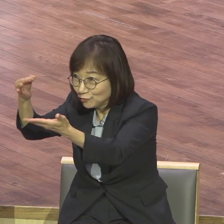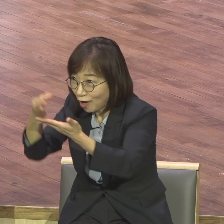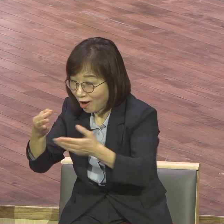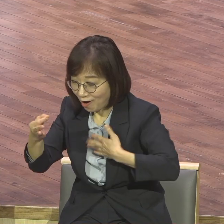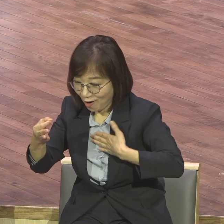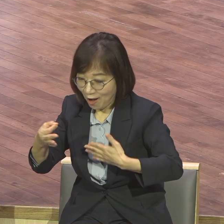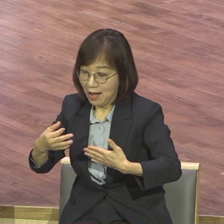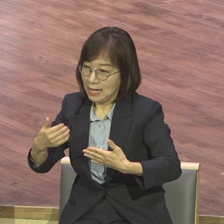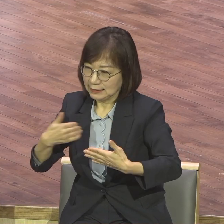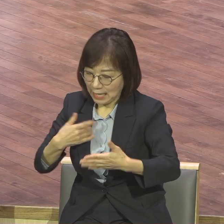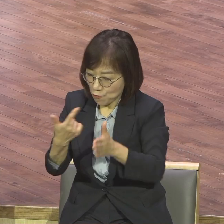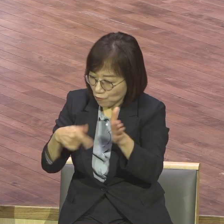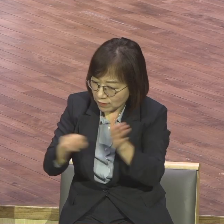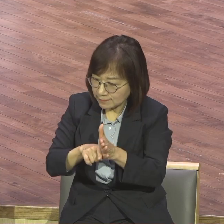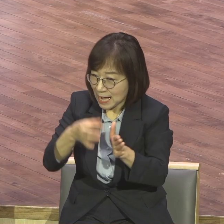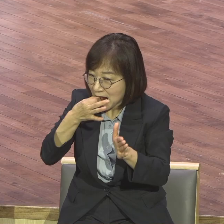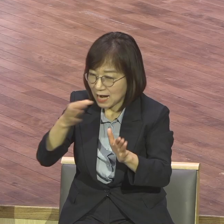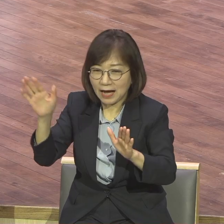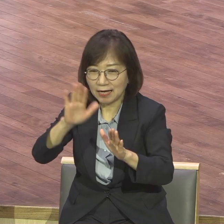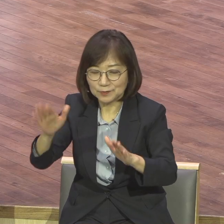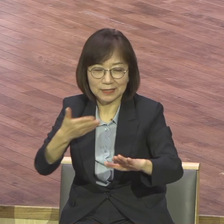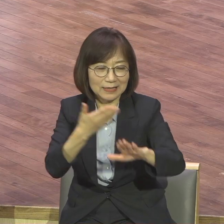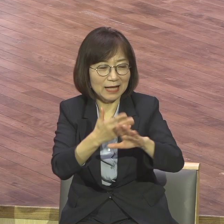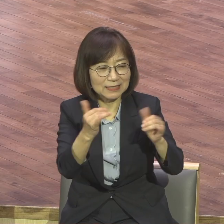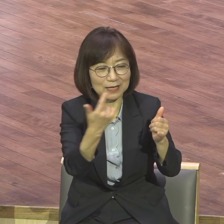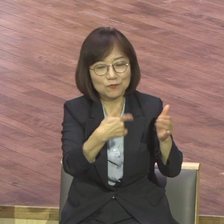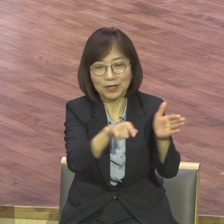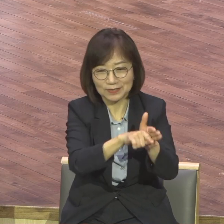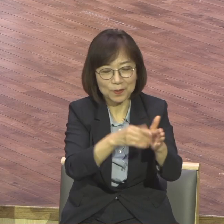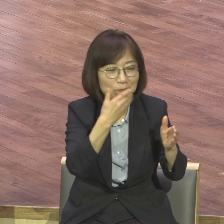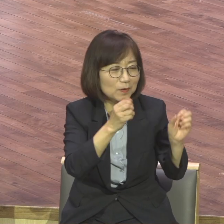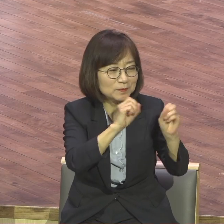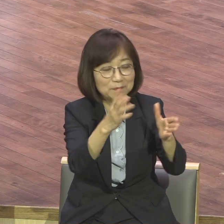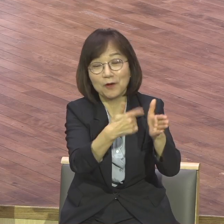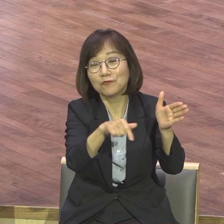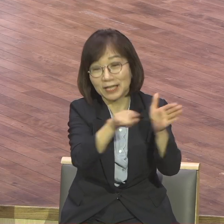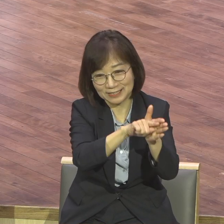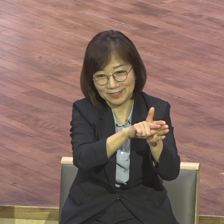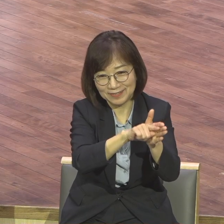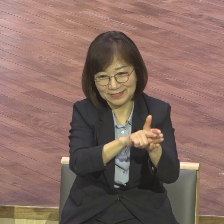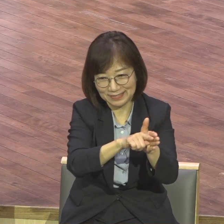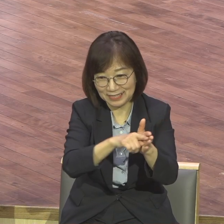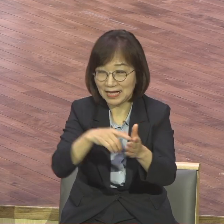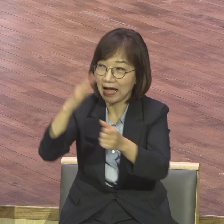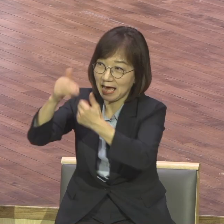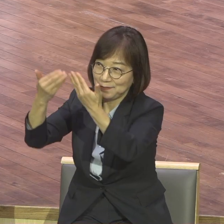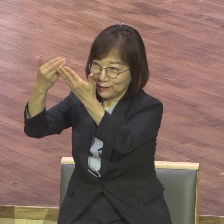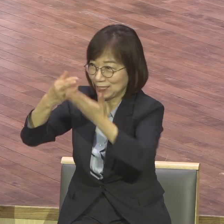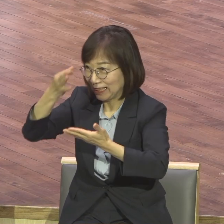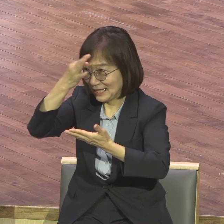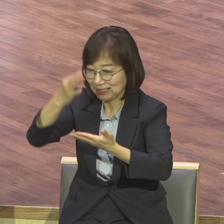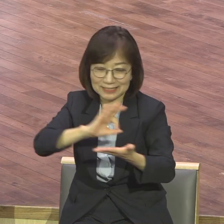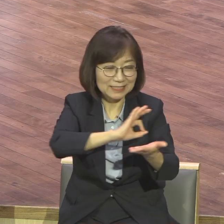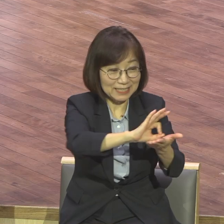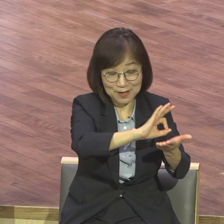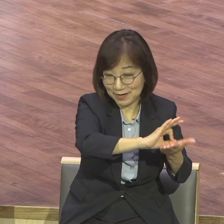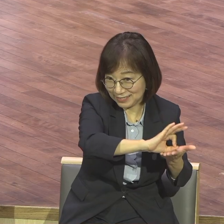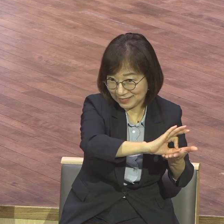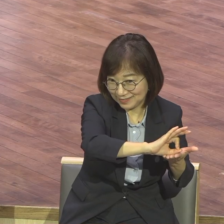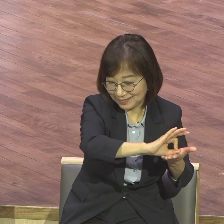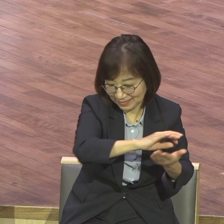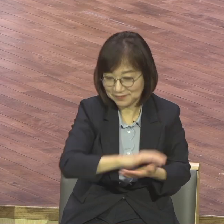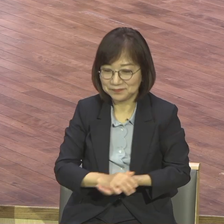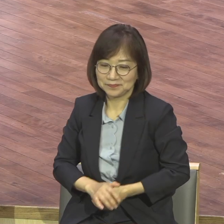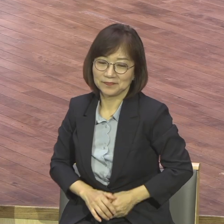아니라 복음을 위해 사용될 수 있도록 마지막 단계로 현장에서 그 응답을 누릴 수 있도록 어떻게 해요? 디자인해라. 이 말